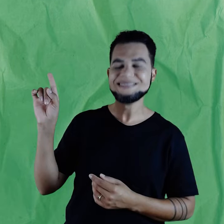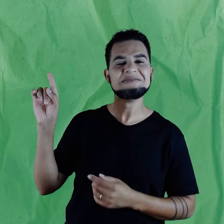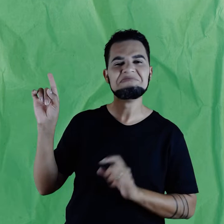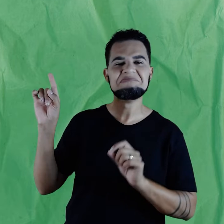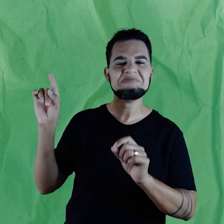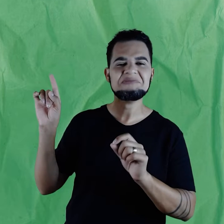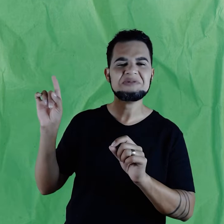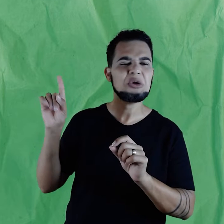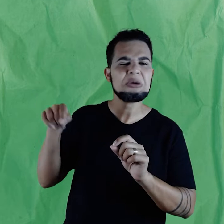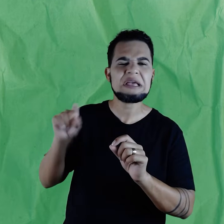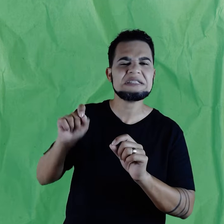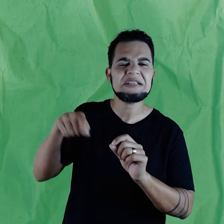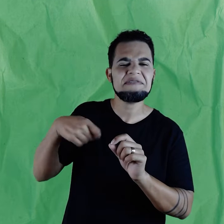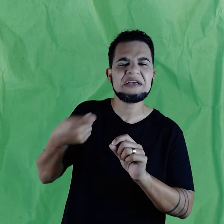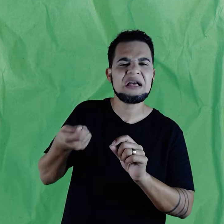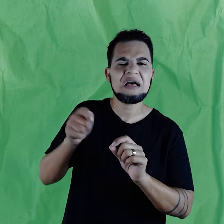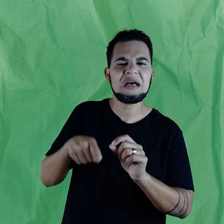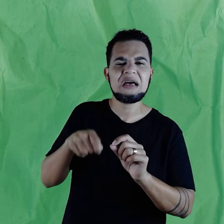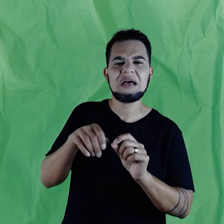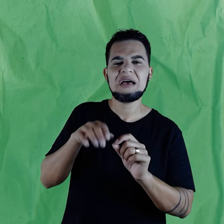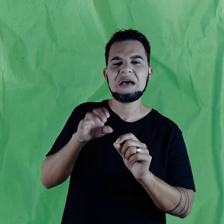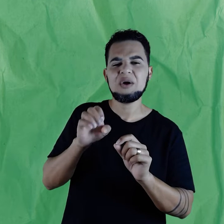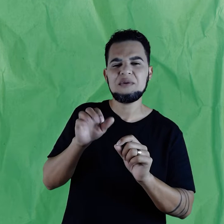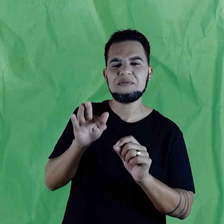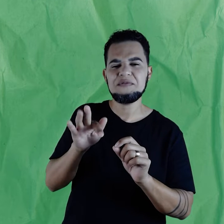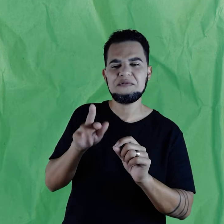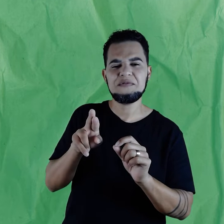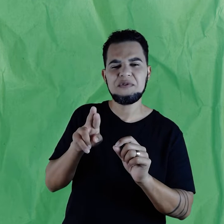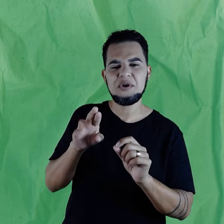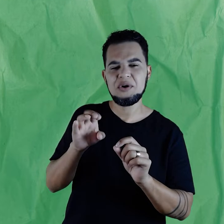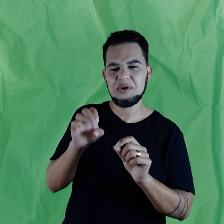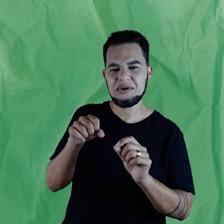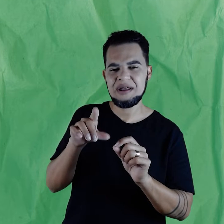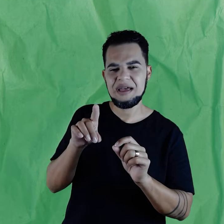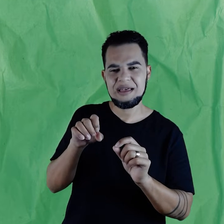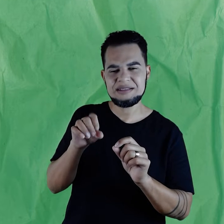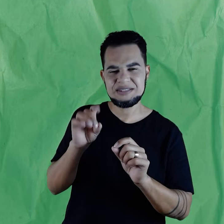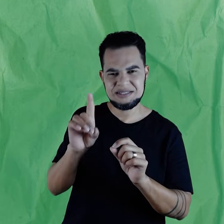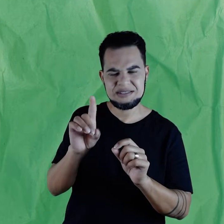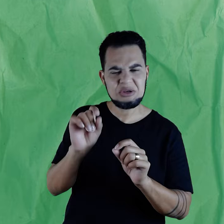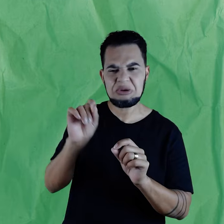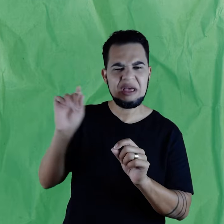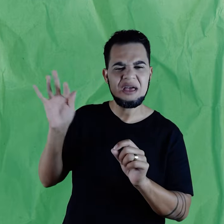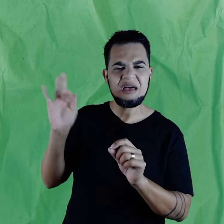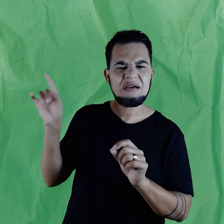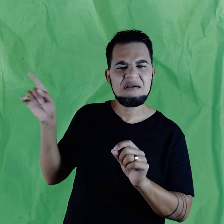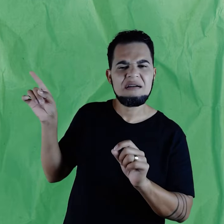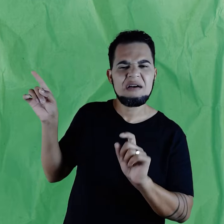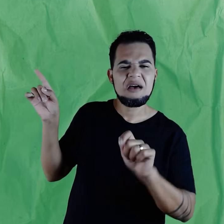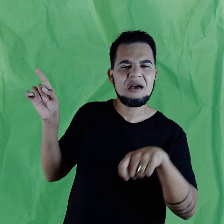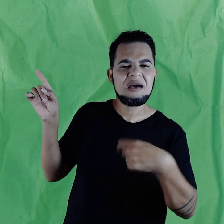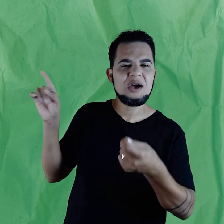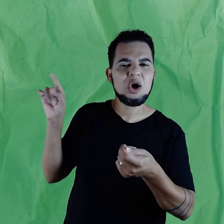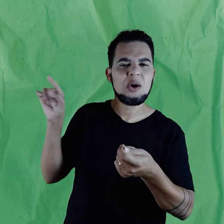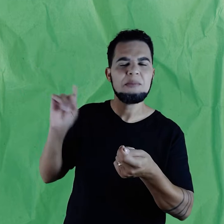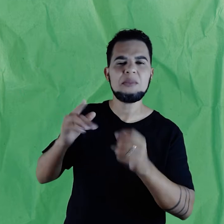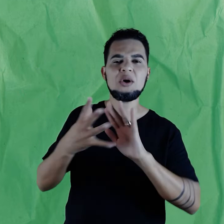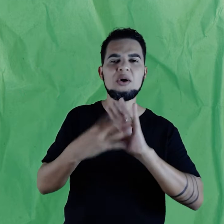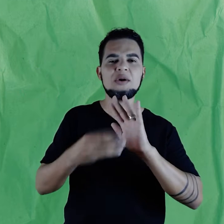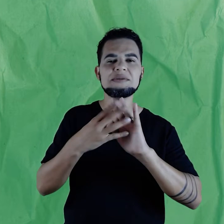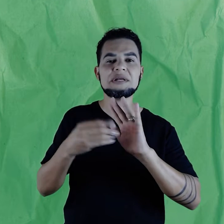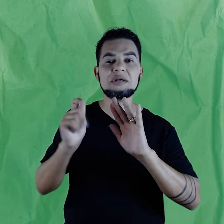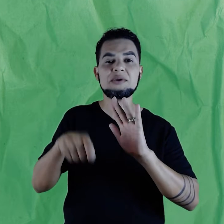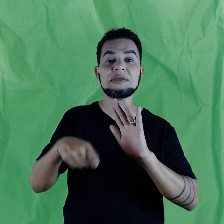esse termo REST ele significa? Ele se refere a um modelo de arquitetura que é voltado para definir meios